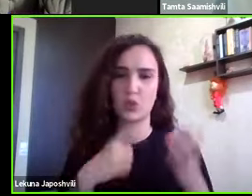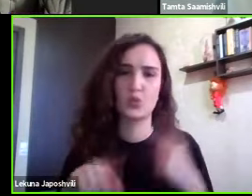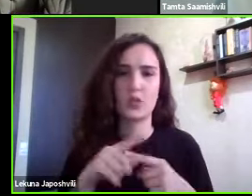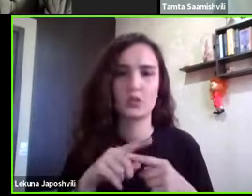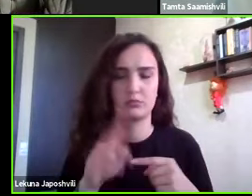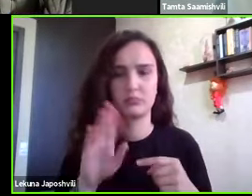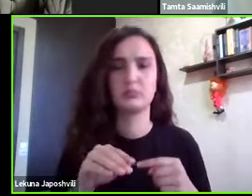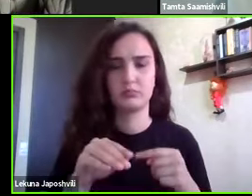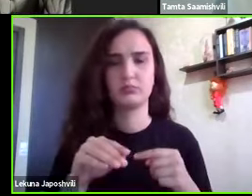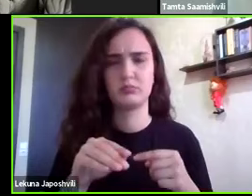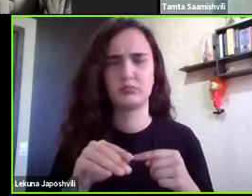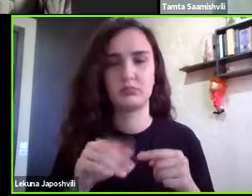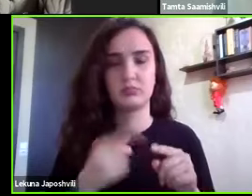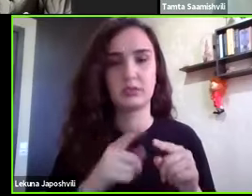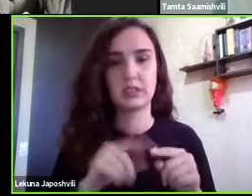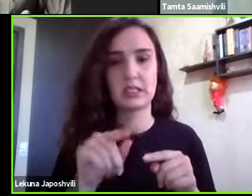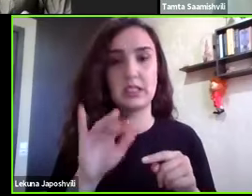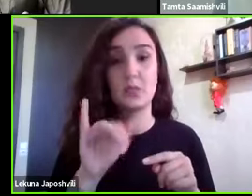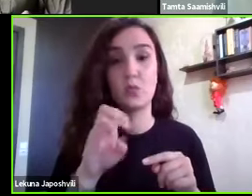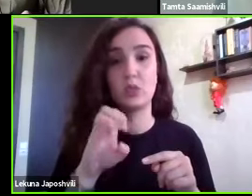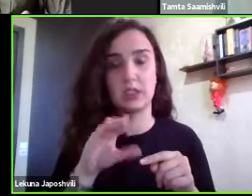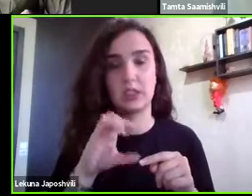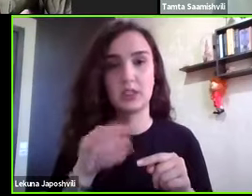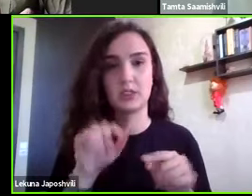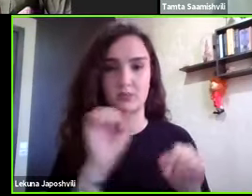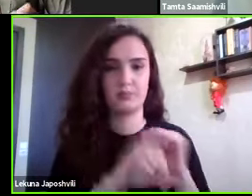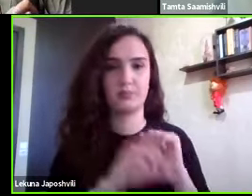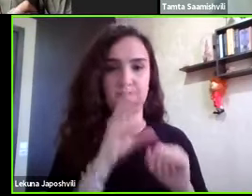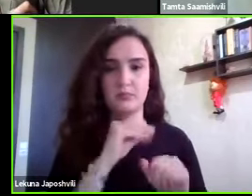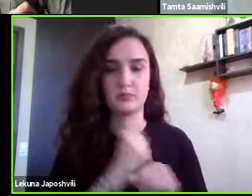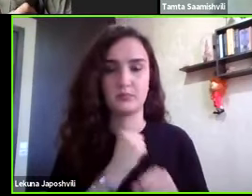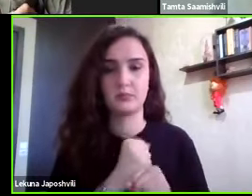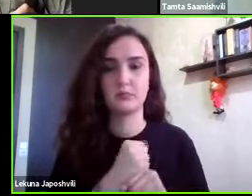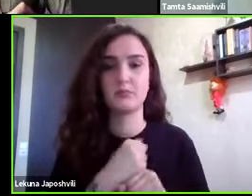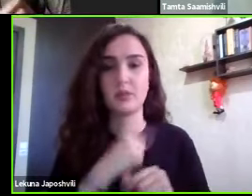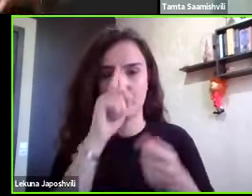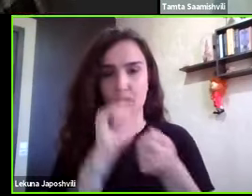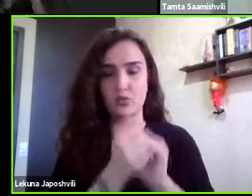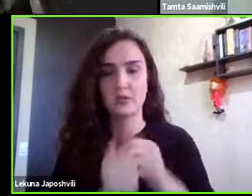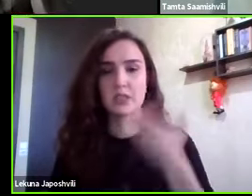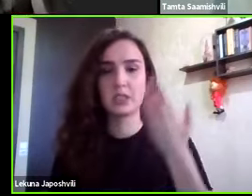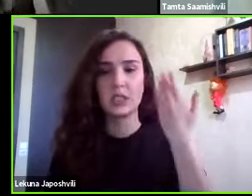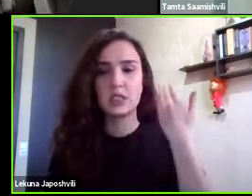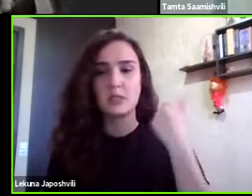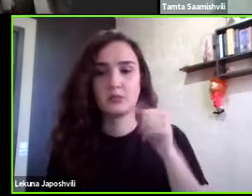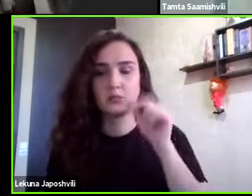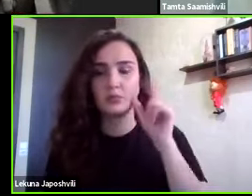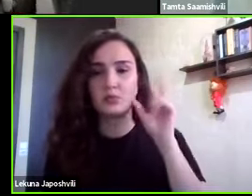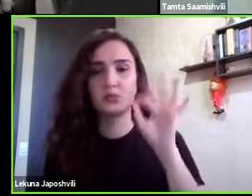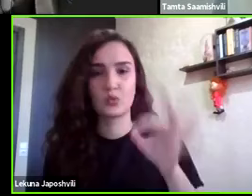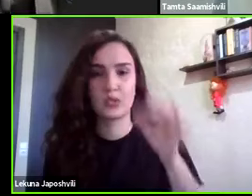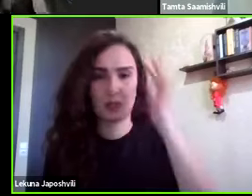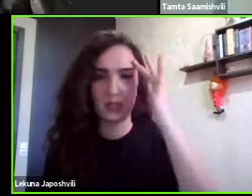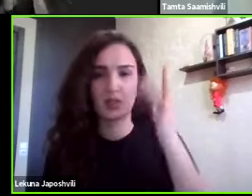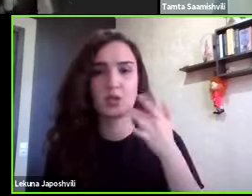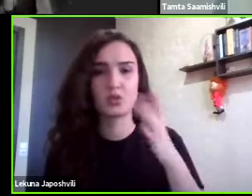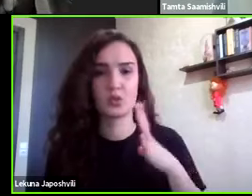ეს და მოეთესათ ეს იმუნიტეტი, დიახ. და მე მახსოვს, ეს წინა წლებში სწორედ ამერიკაში იყო,